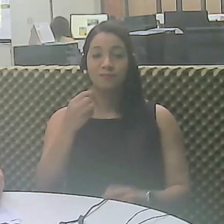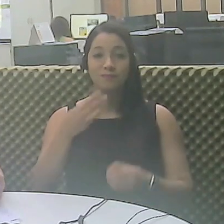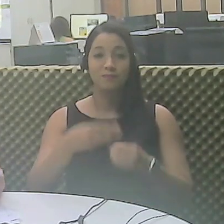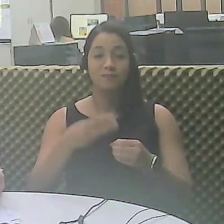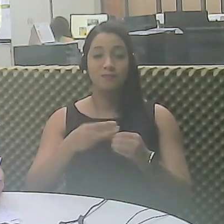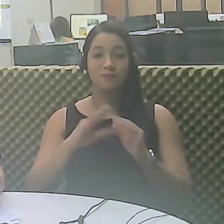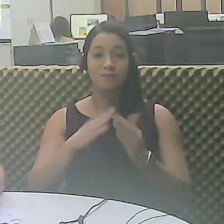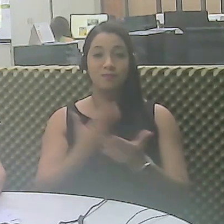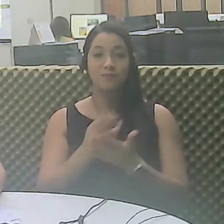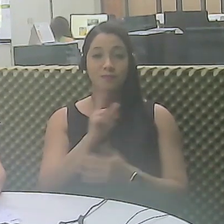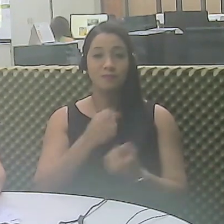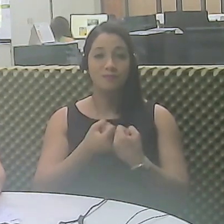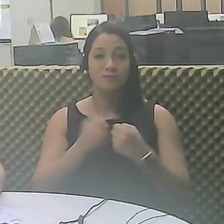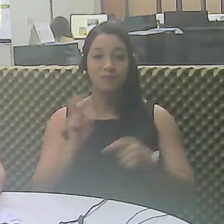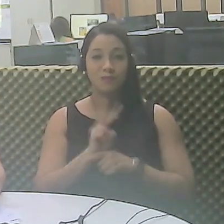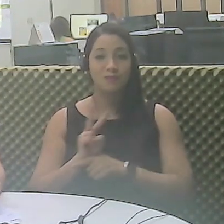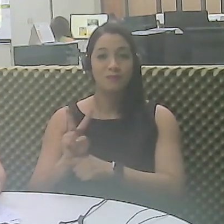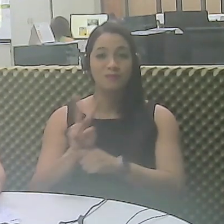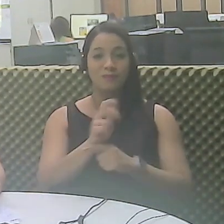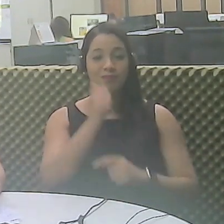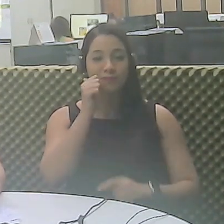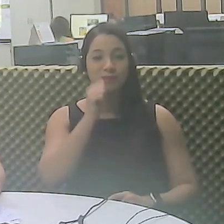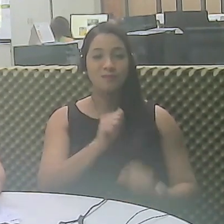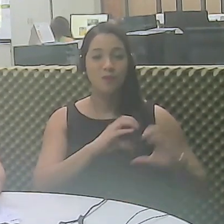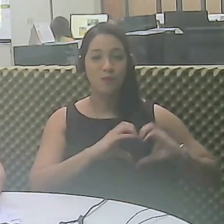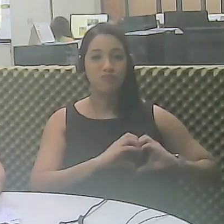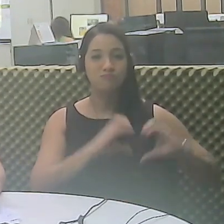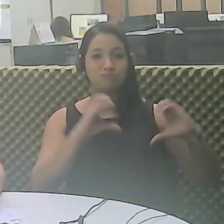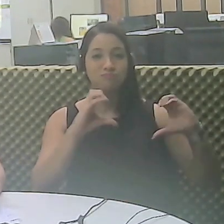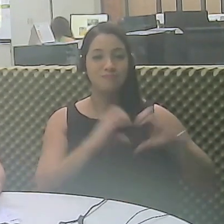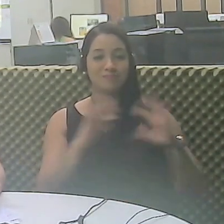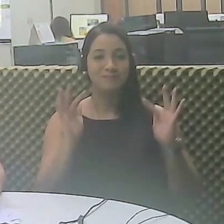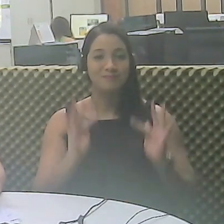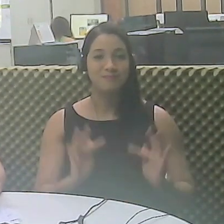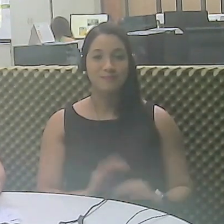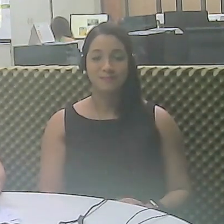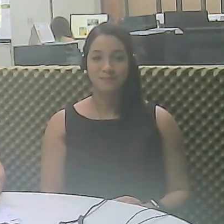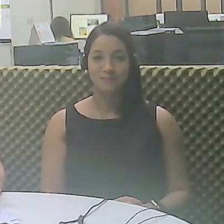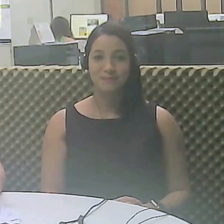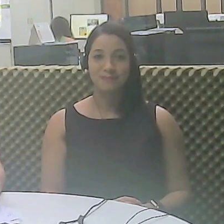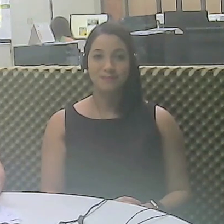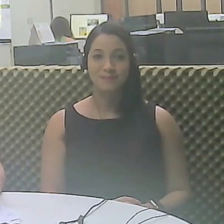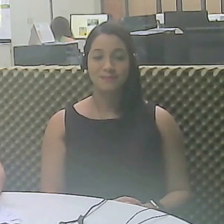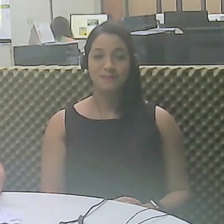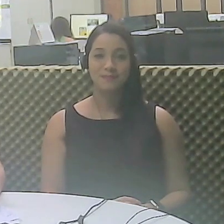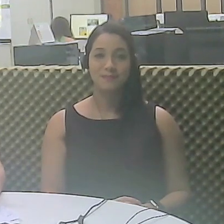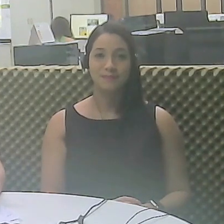municipal. Uberlândia tá enorme, mas cuidar das nossas meninas deixa nosso coração bem grandão.